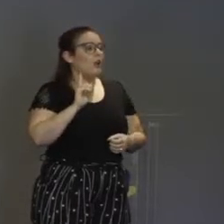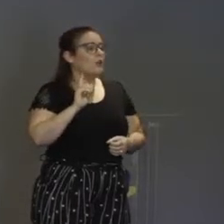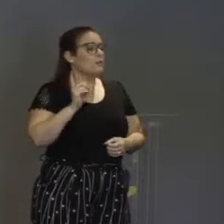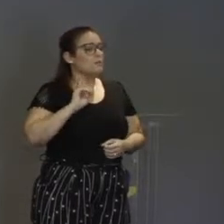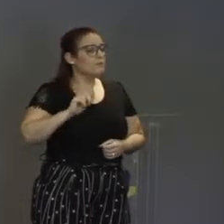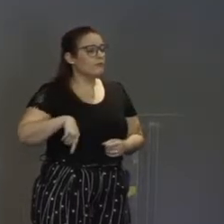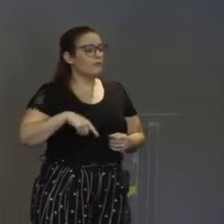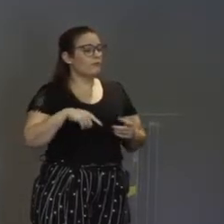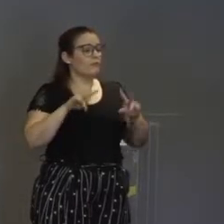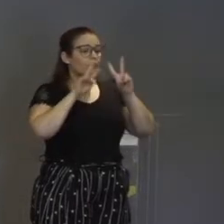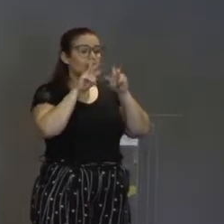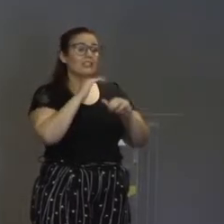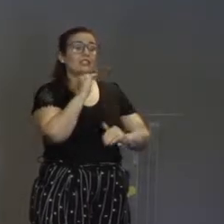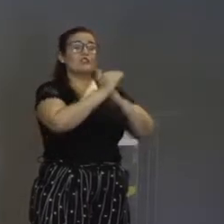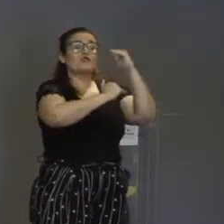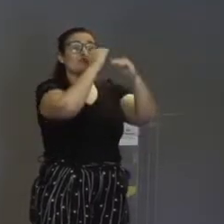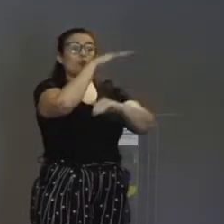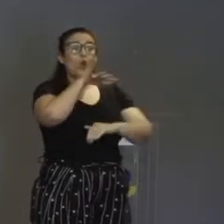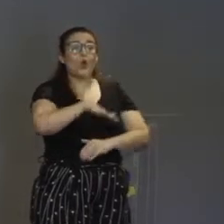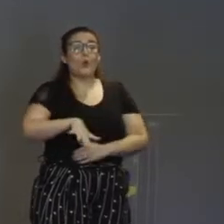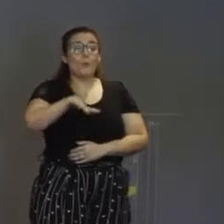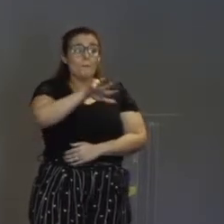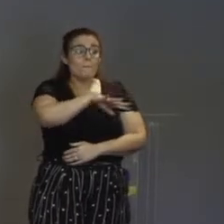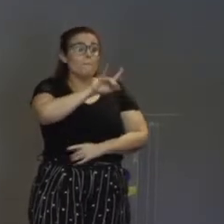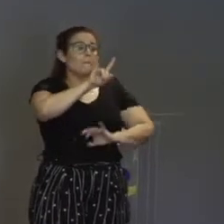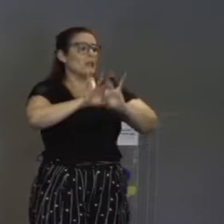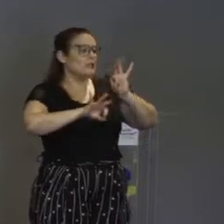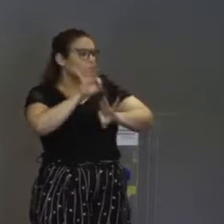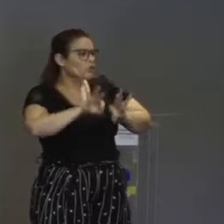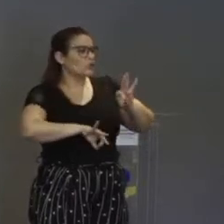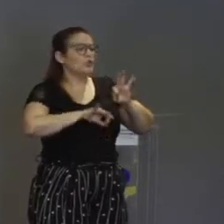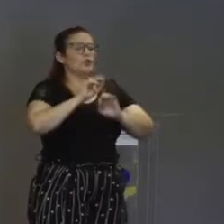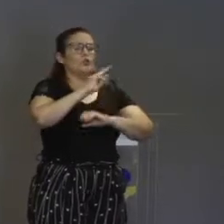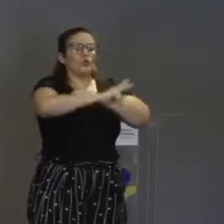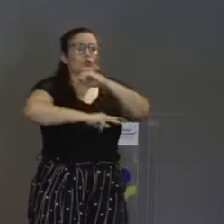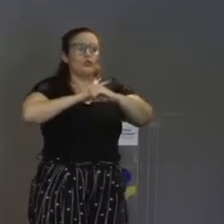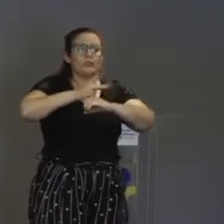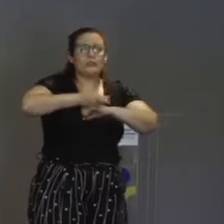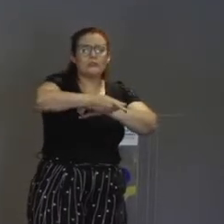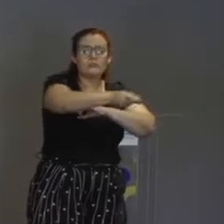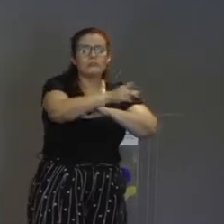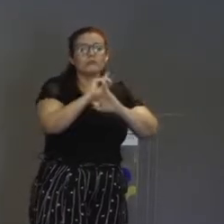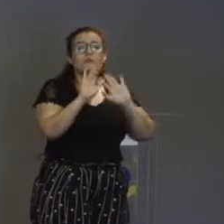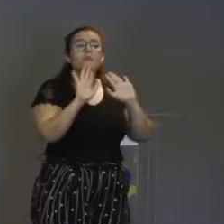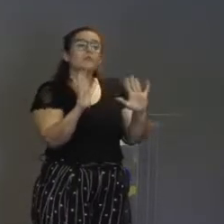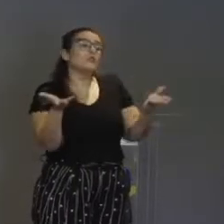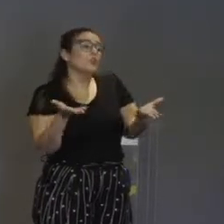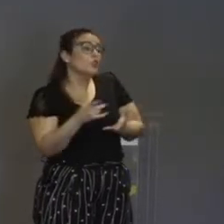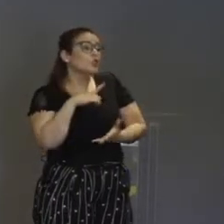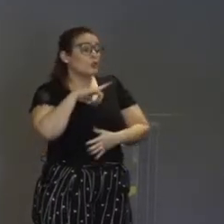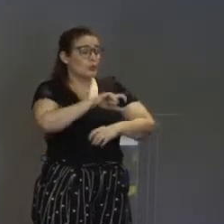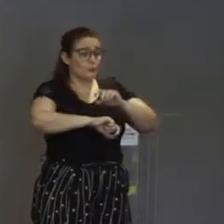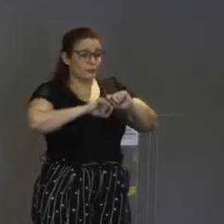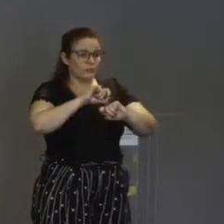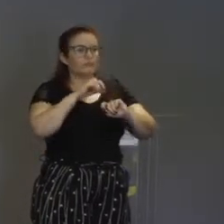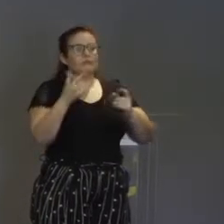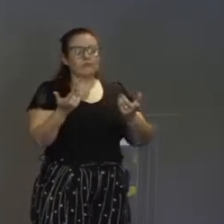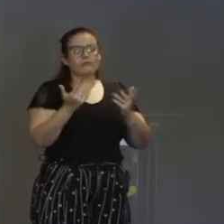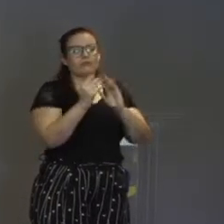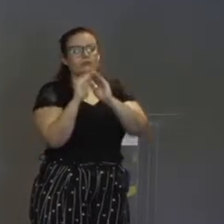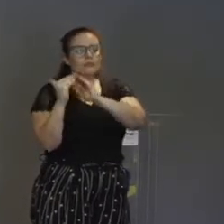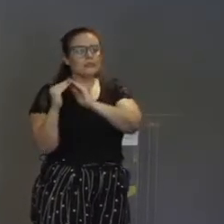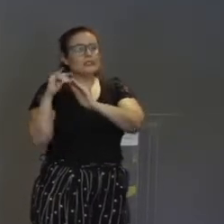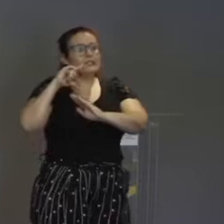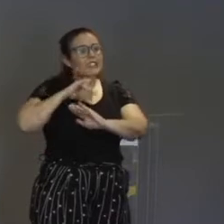o desenvolvimento urbano planejado e sustentável, mas o que nós já temos hoje. Então, a periferia ela já existe, né?